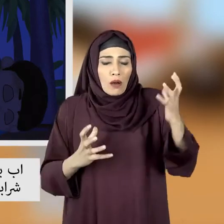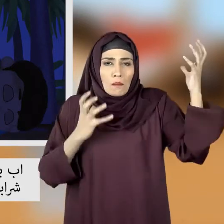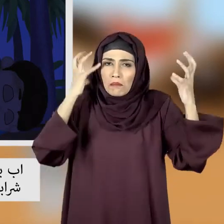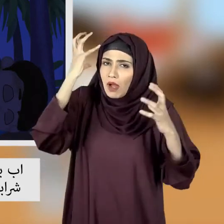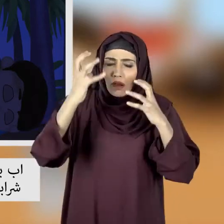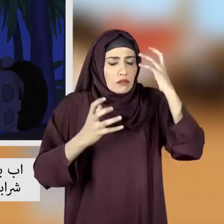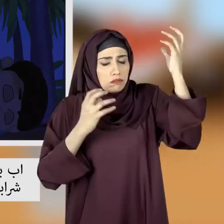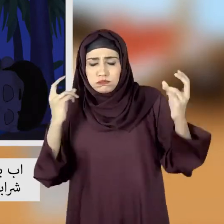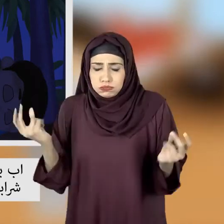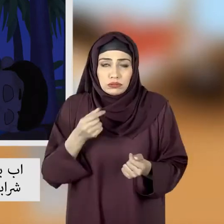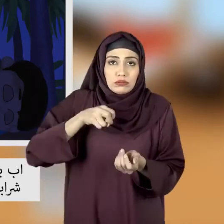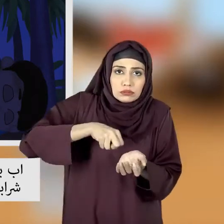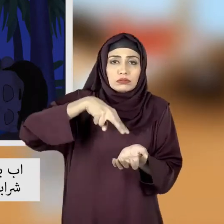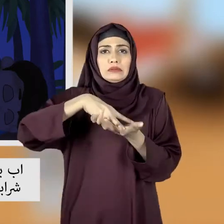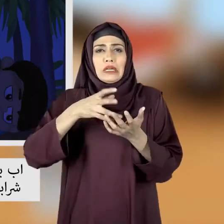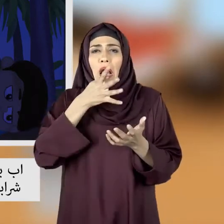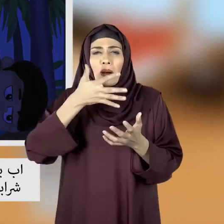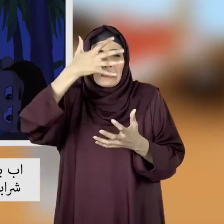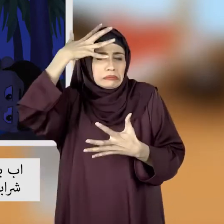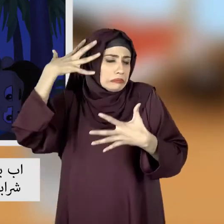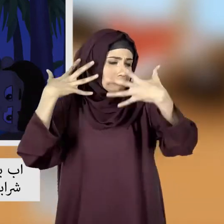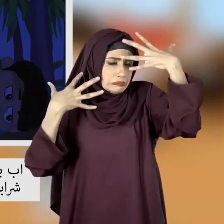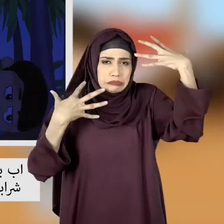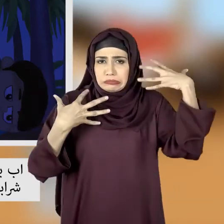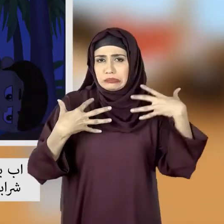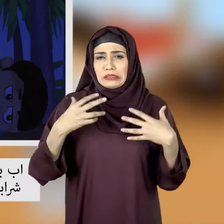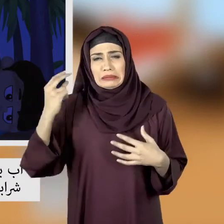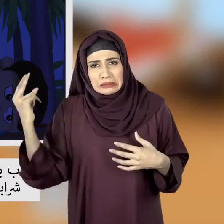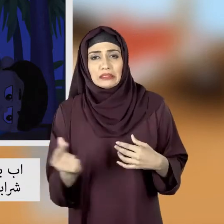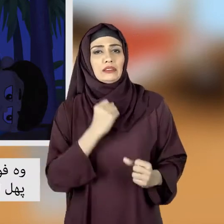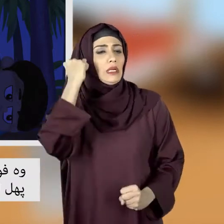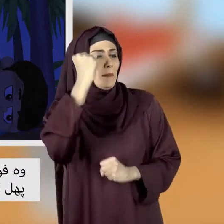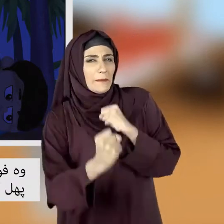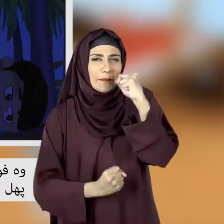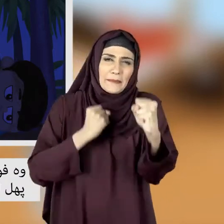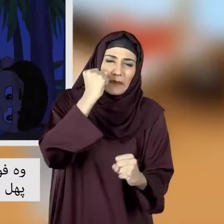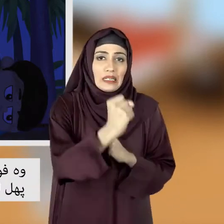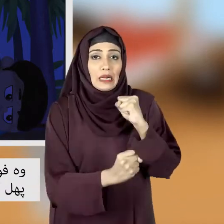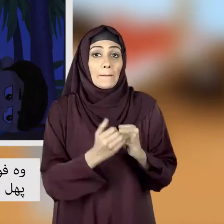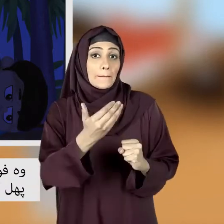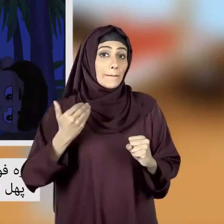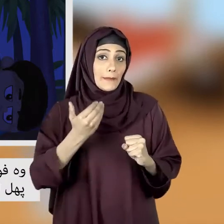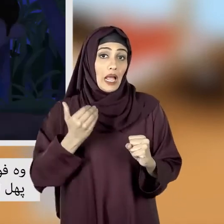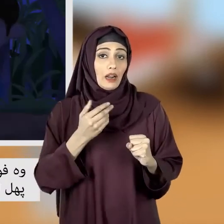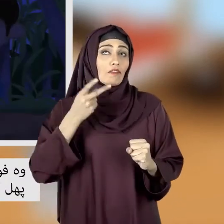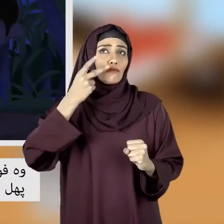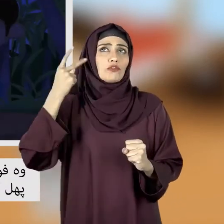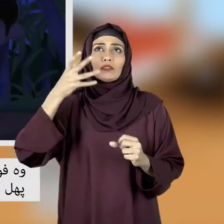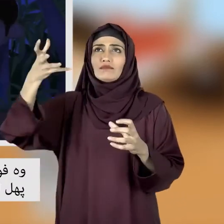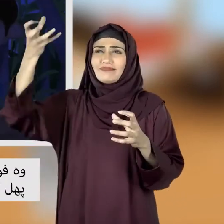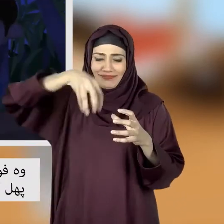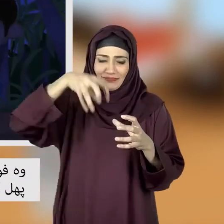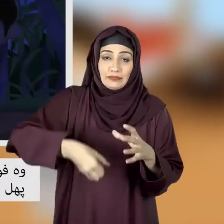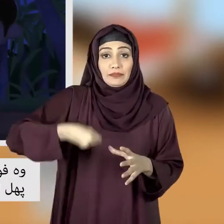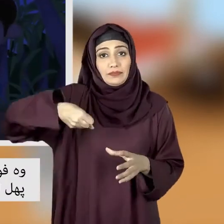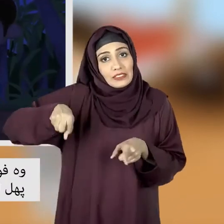اب بلال گھبرا کر اٹھ کھڑا ہوا، وہ پسینے میں شرابور تھا۔ وہ فوراً دوسری جانب بھاگا اور جاتے